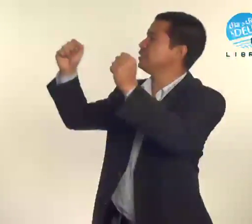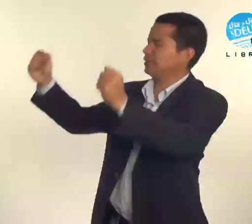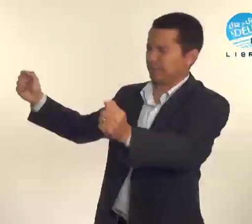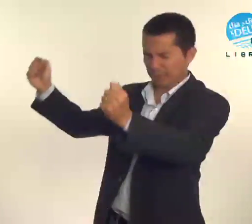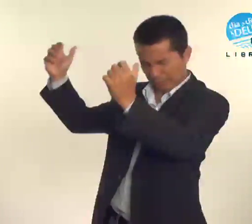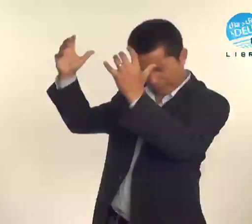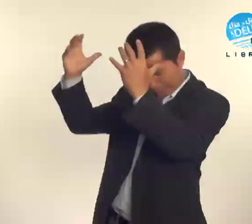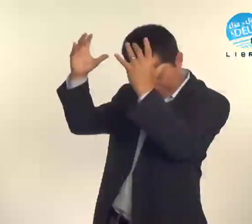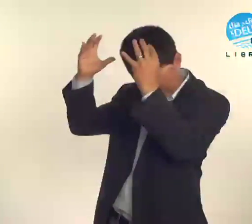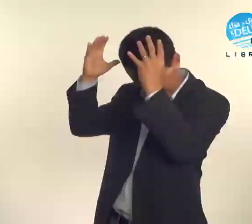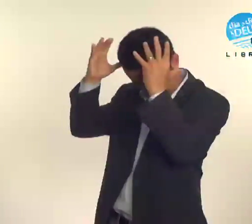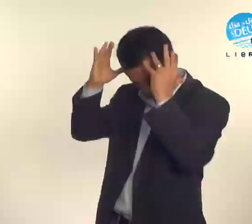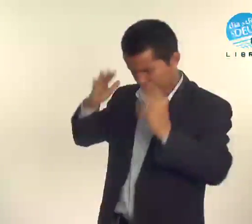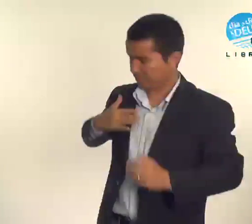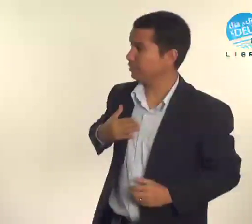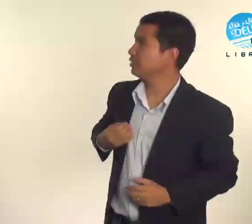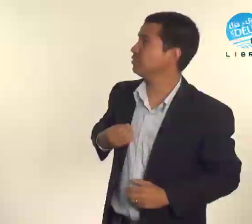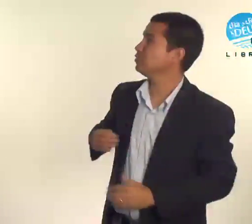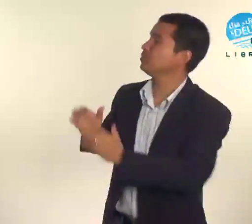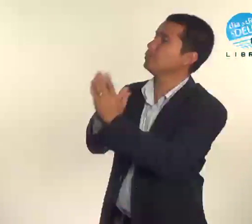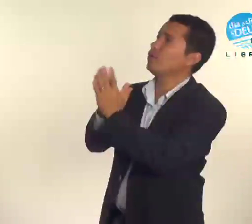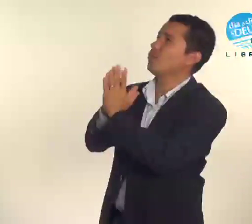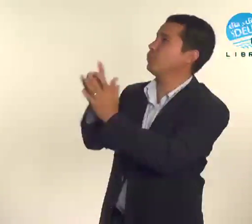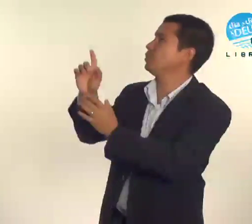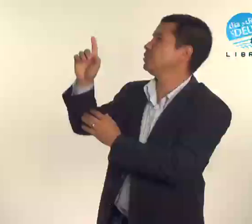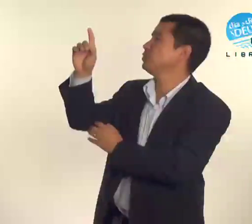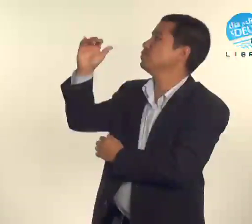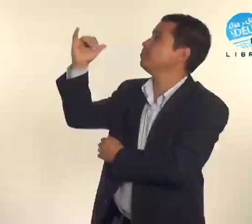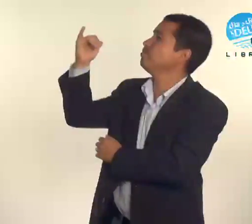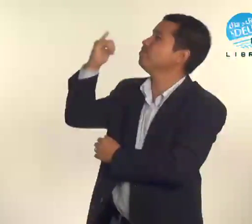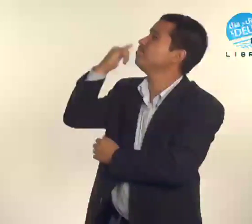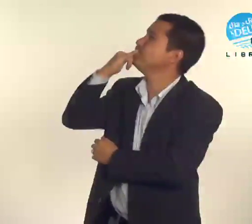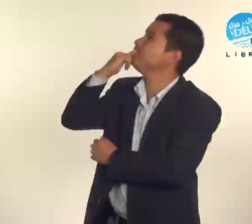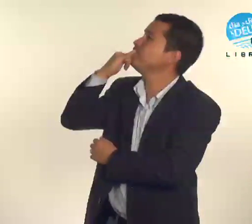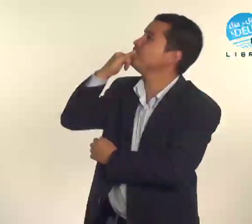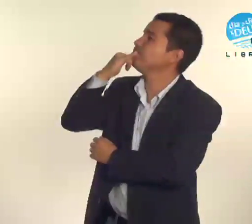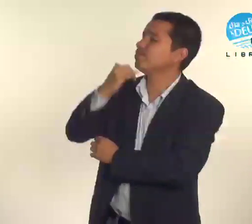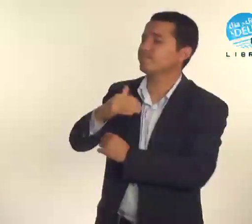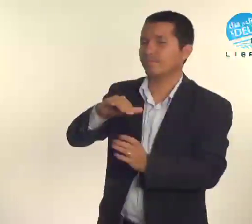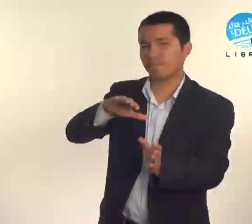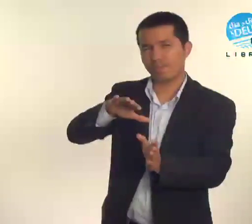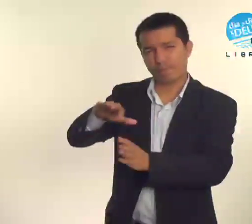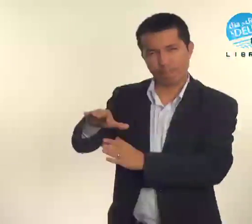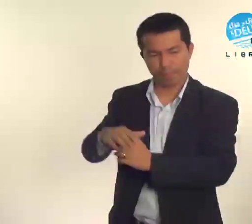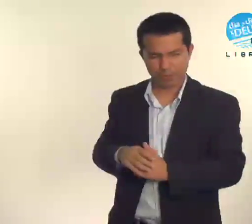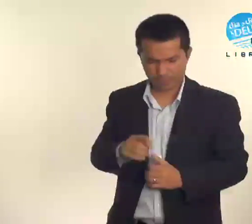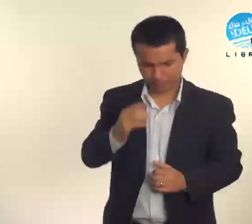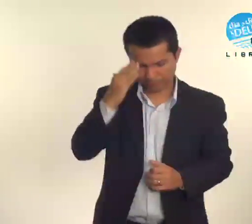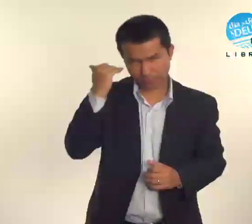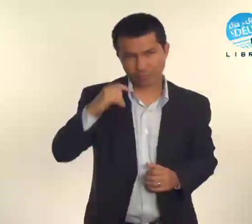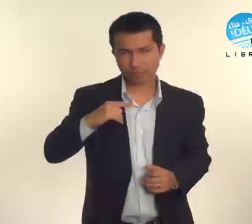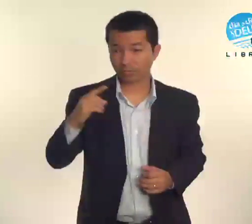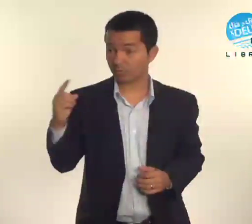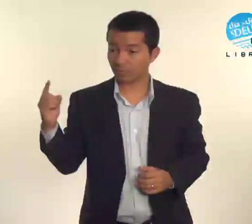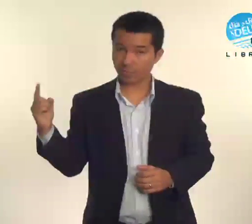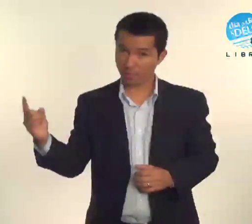nós. É interessante que Davi, quando ele soube que estava em pecado e que